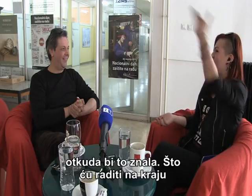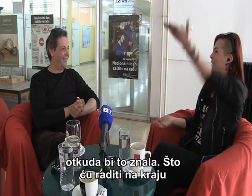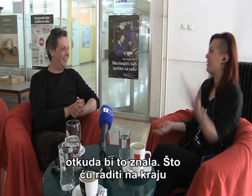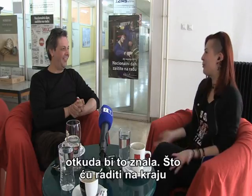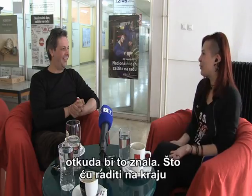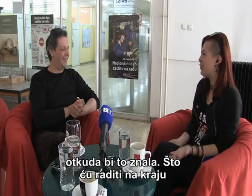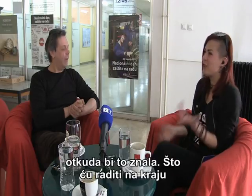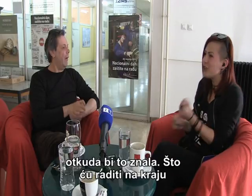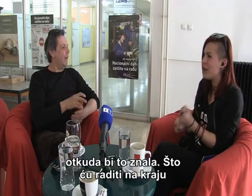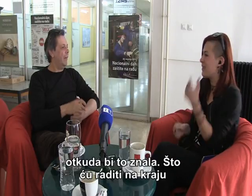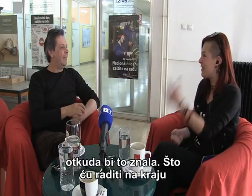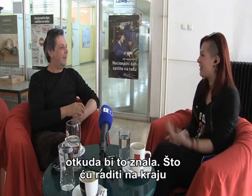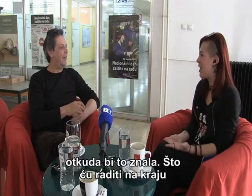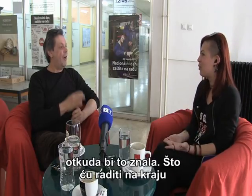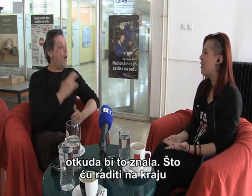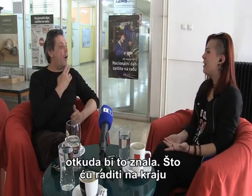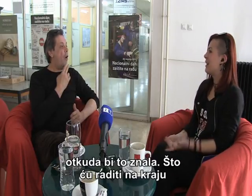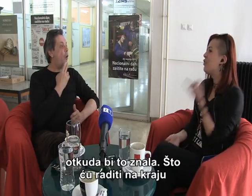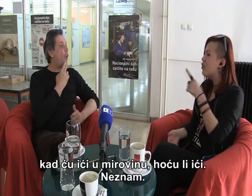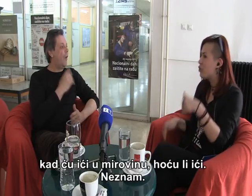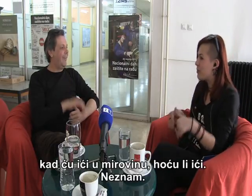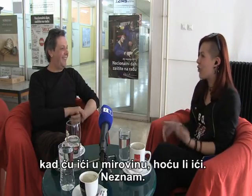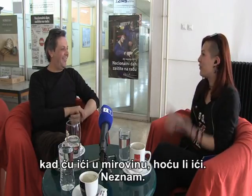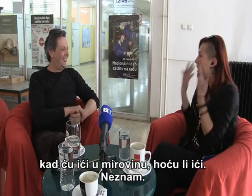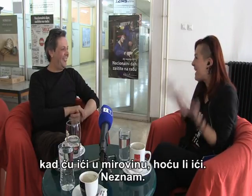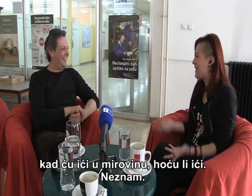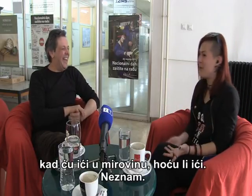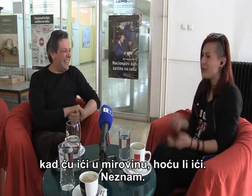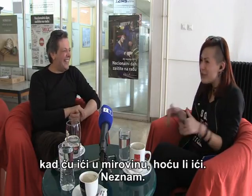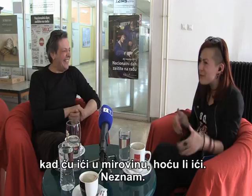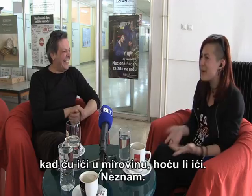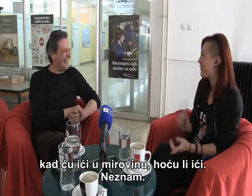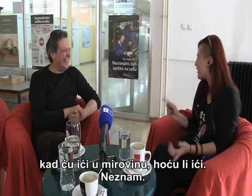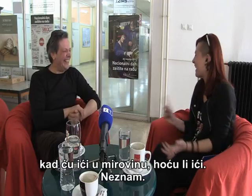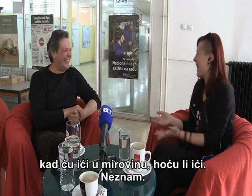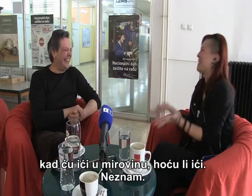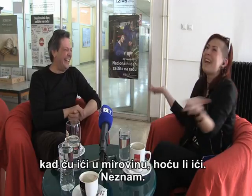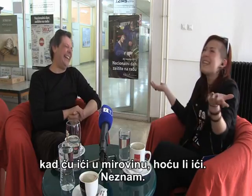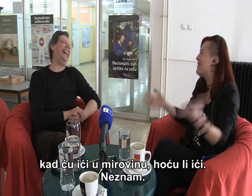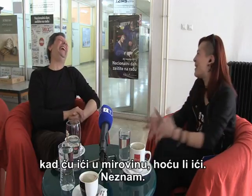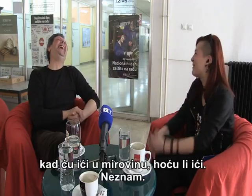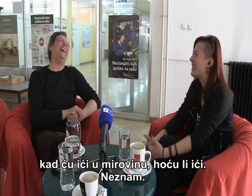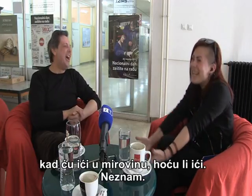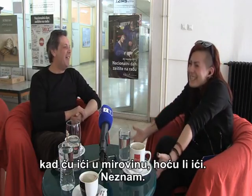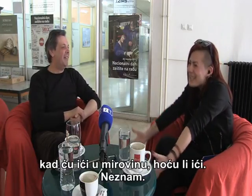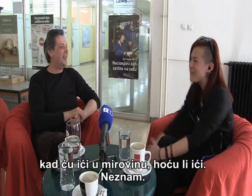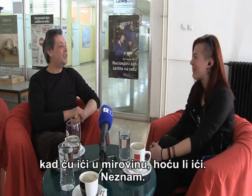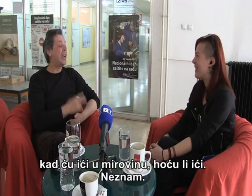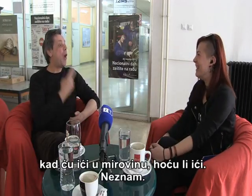da ću putušno, šta ću raditi na kraju, kad ću ići u mirovinu, ne znam, moću ići u mirovinu, ne znam zapravo, ne znam. Čekaj, ko